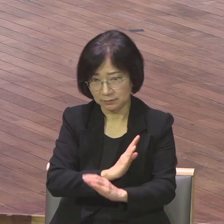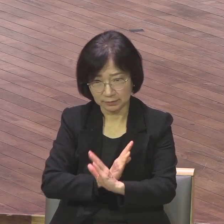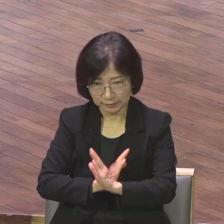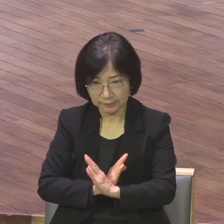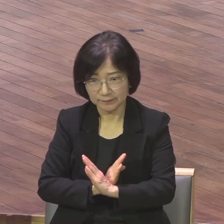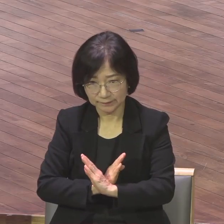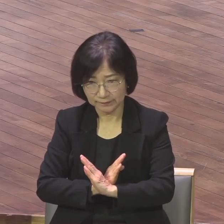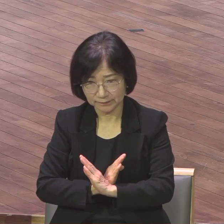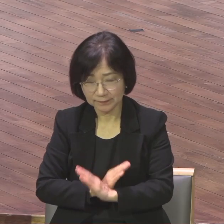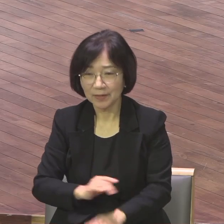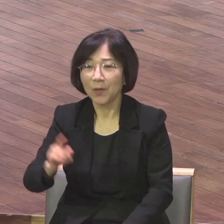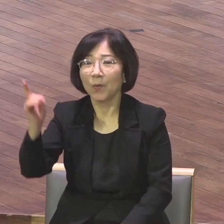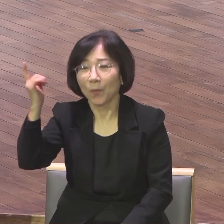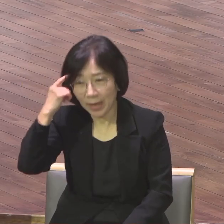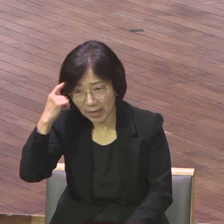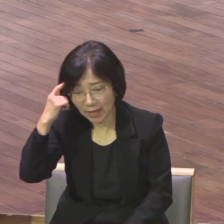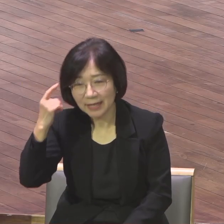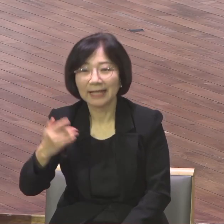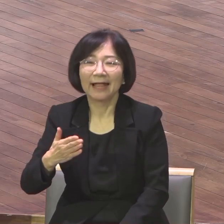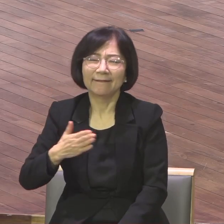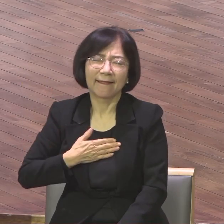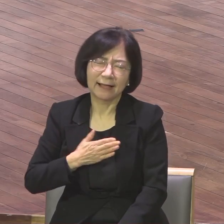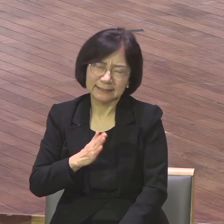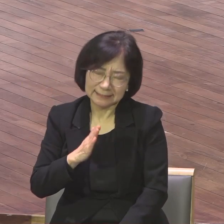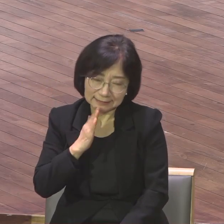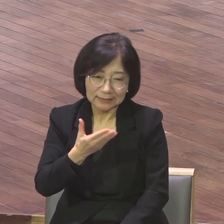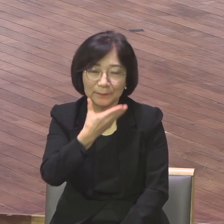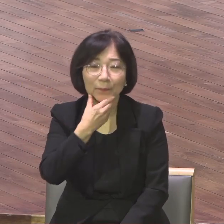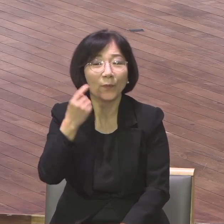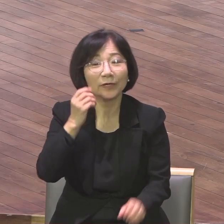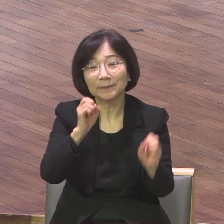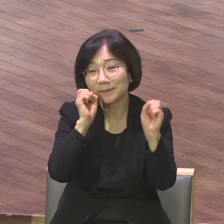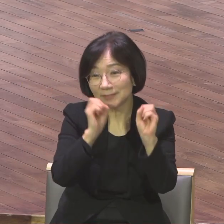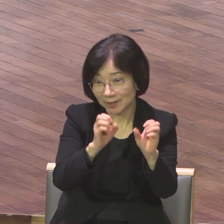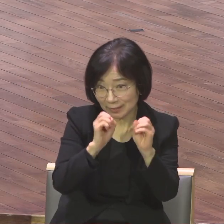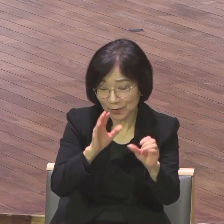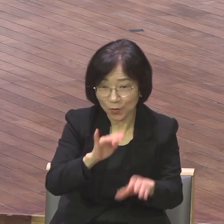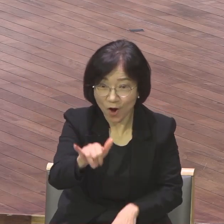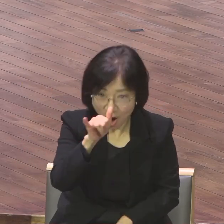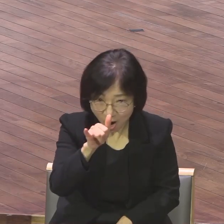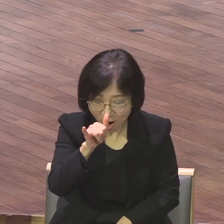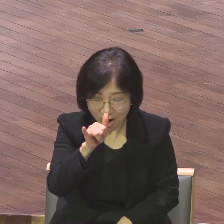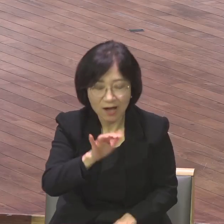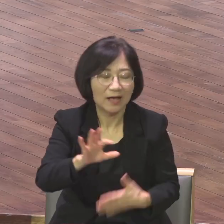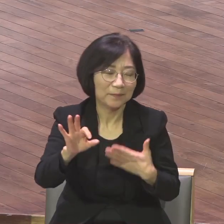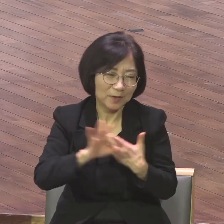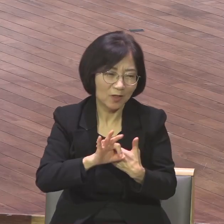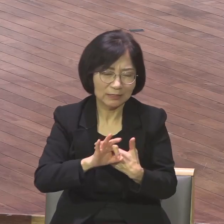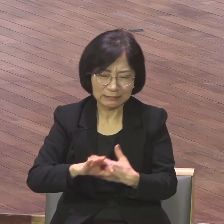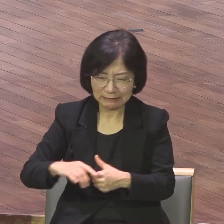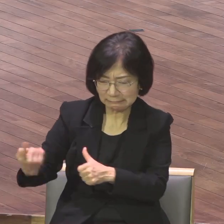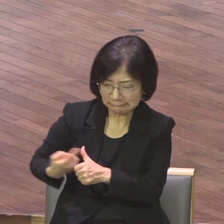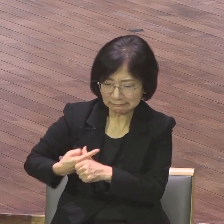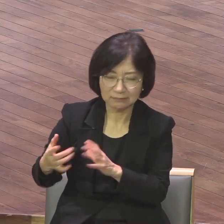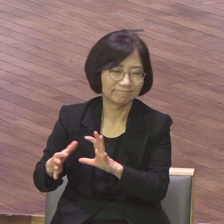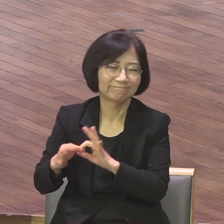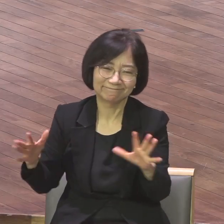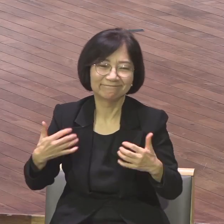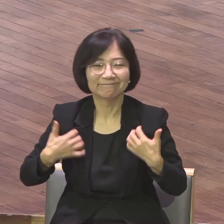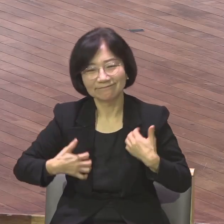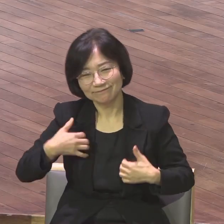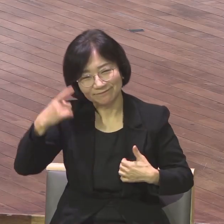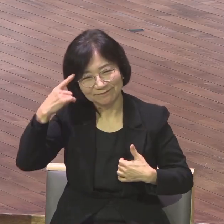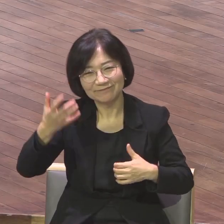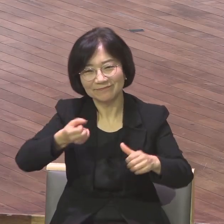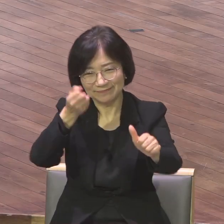여러분이 정말 복음을 전한다면, 복음 때문에 사역한다면 즐기시기 바랍니다. 다른 동기를 다 내려놓고